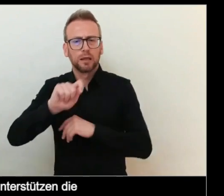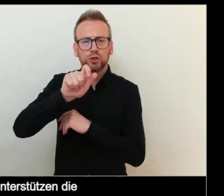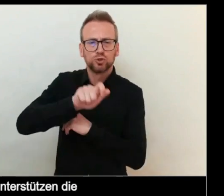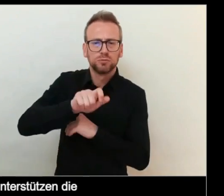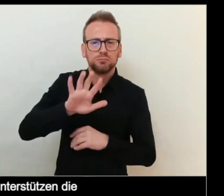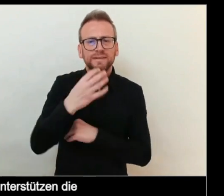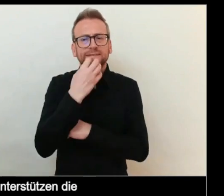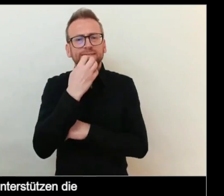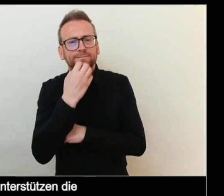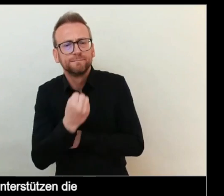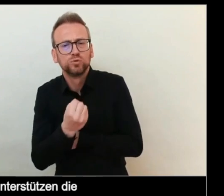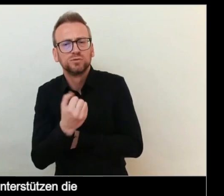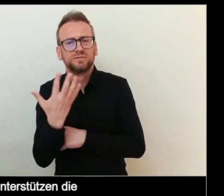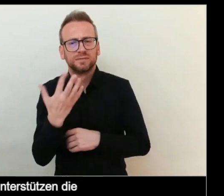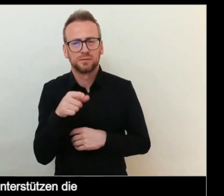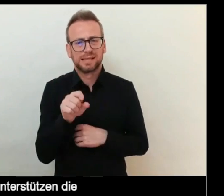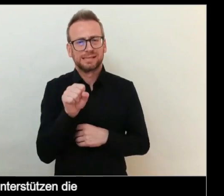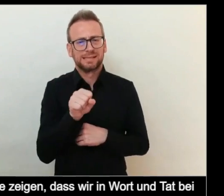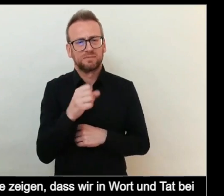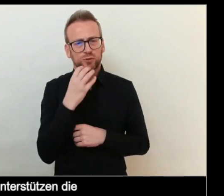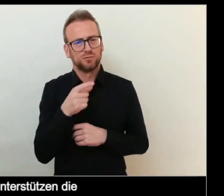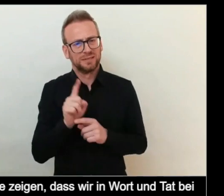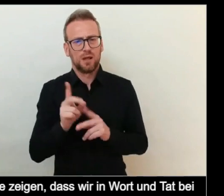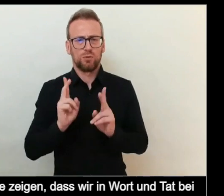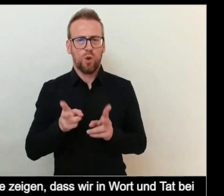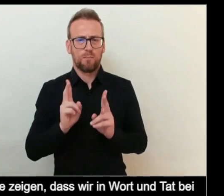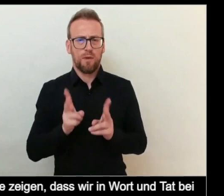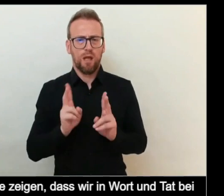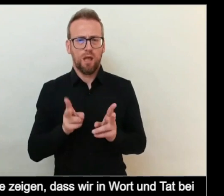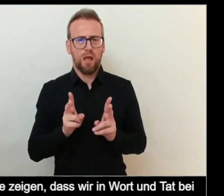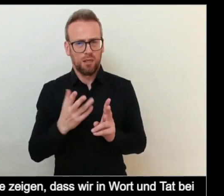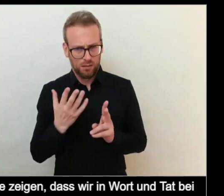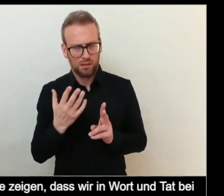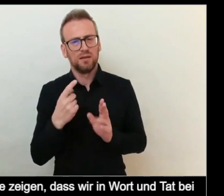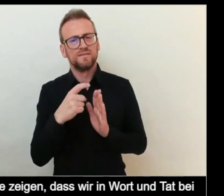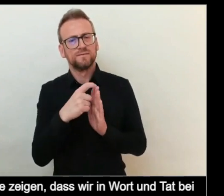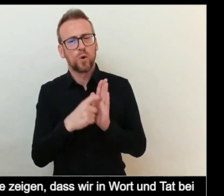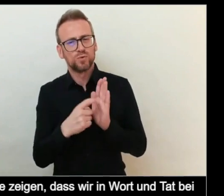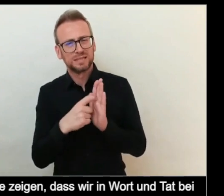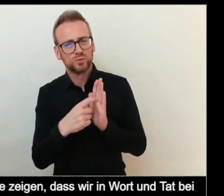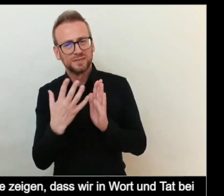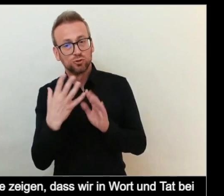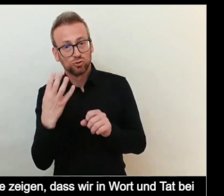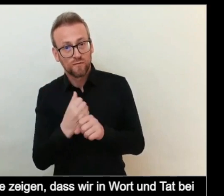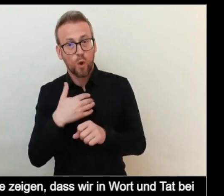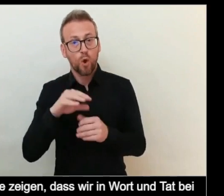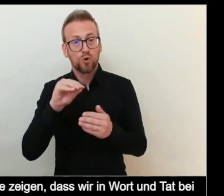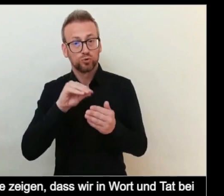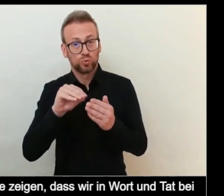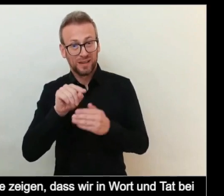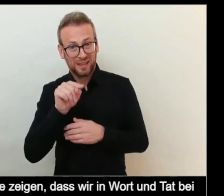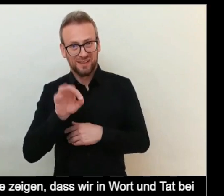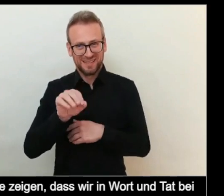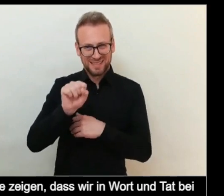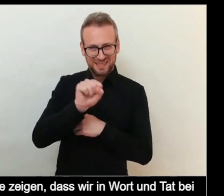Errungenschaften von digitaler Lehre, die es in den letzten Jahren gab. Das heißt, ein gutes Miteinander, aber unterm Strich, und das ist die